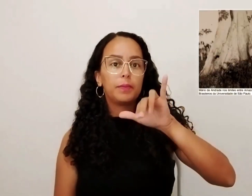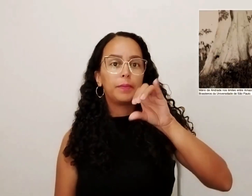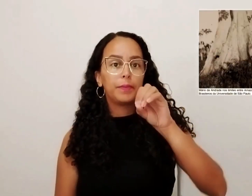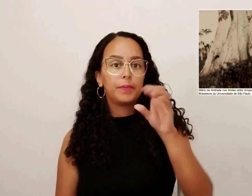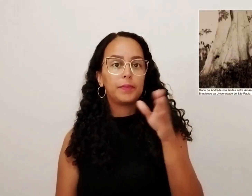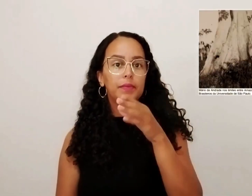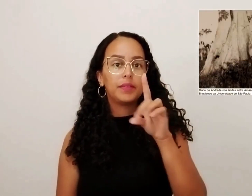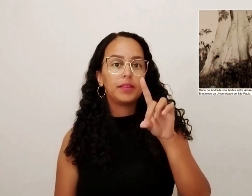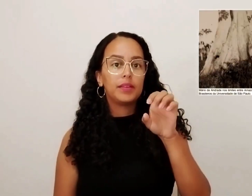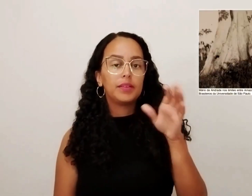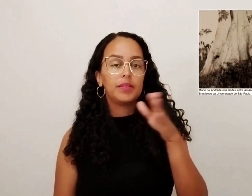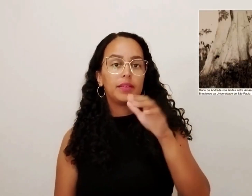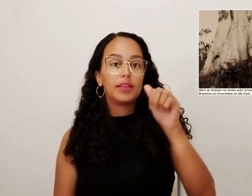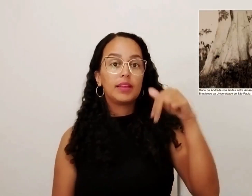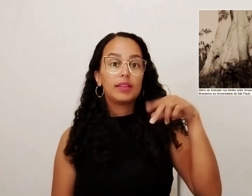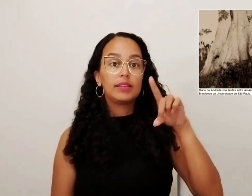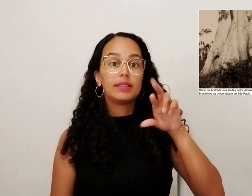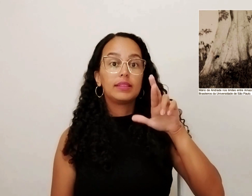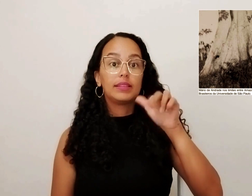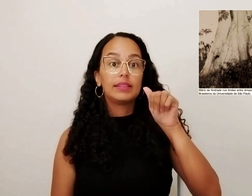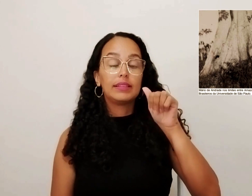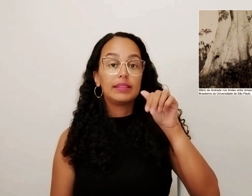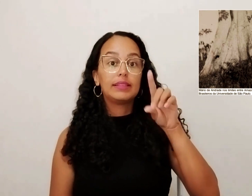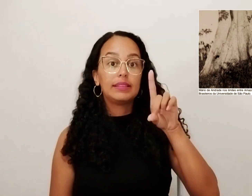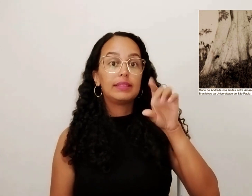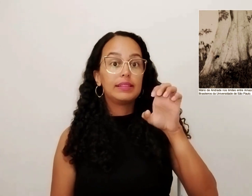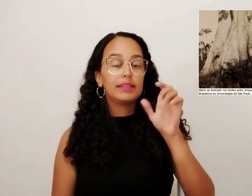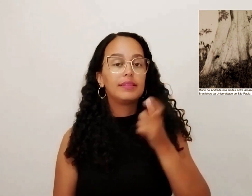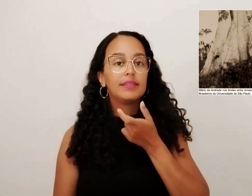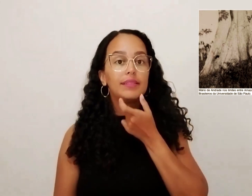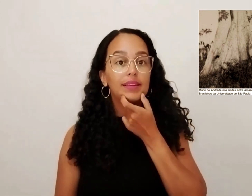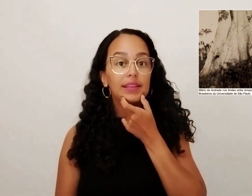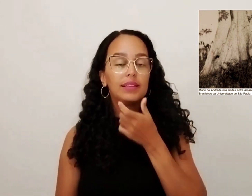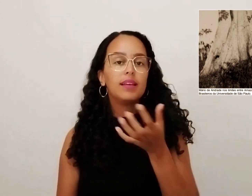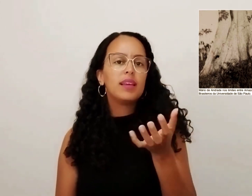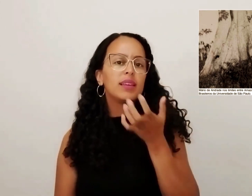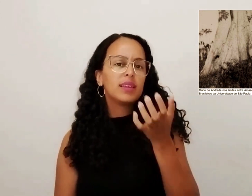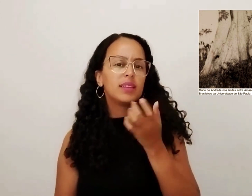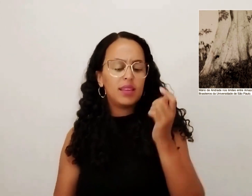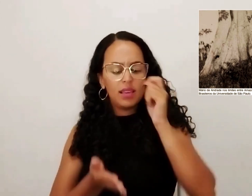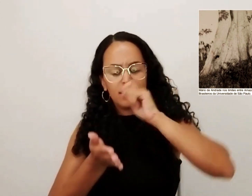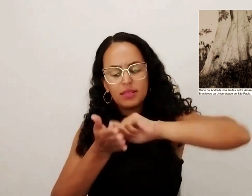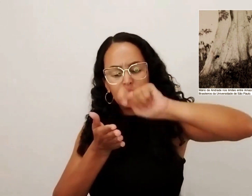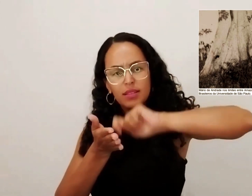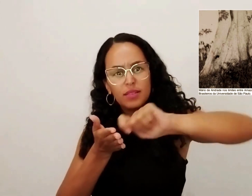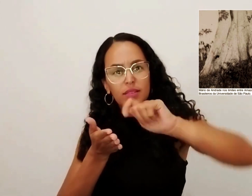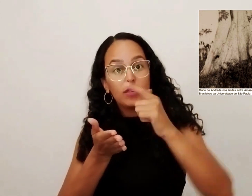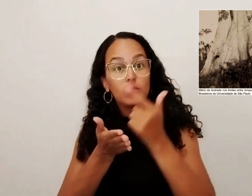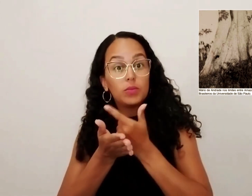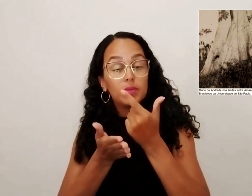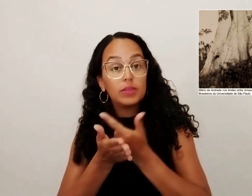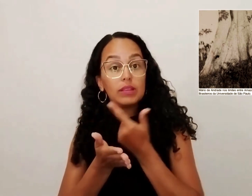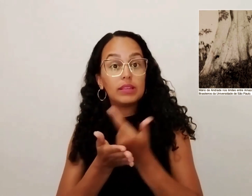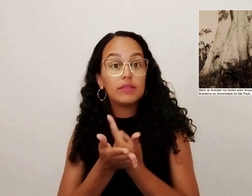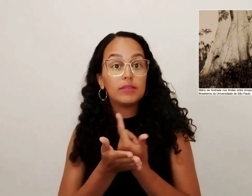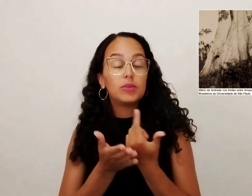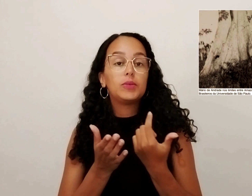Brasil como uma unidade, fazendo com que as múltiplas